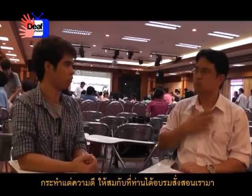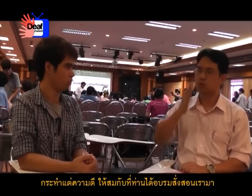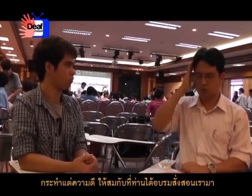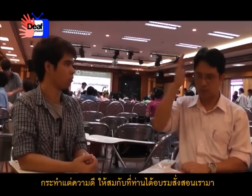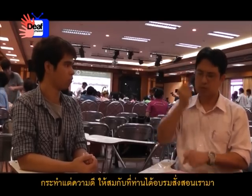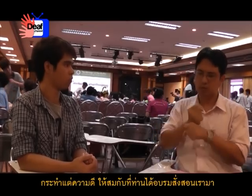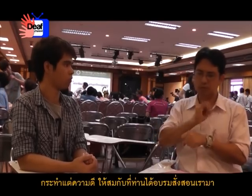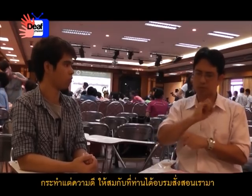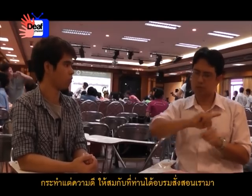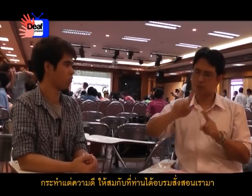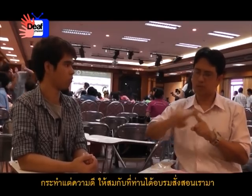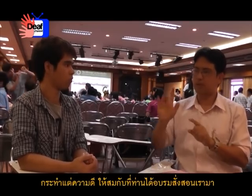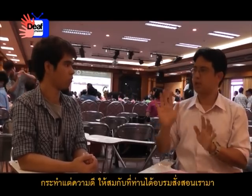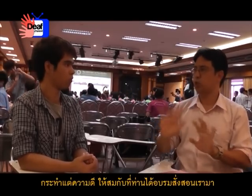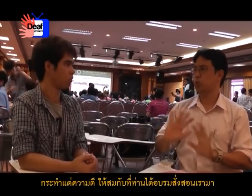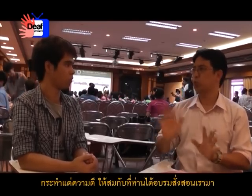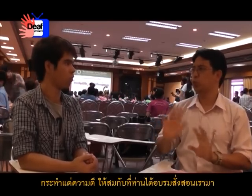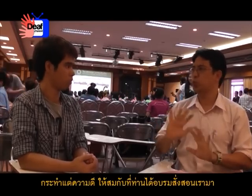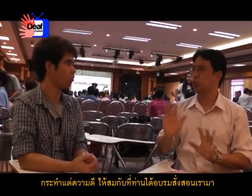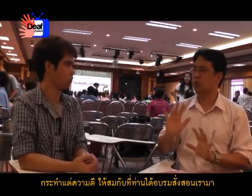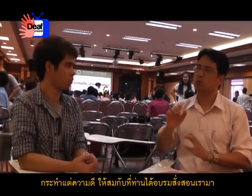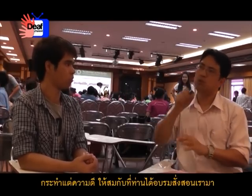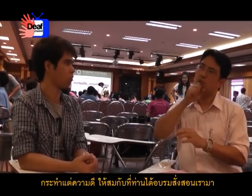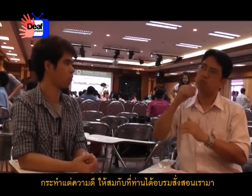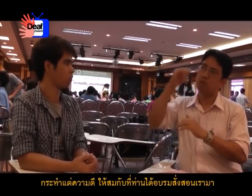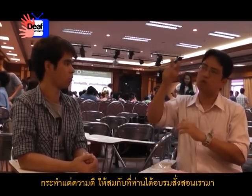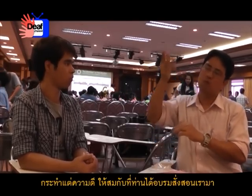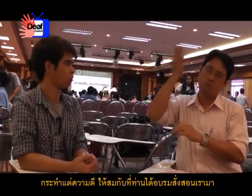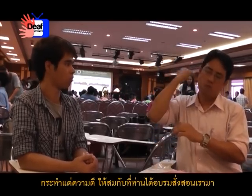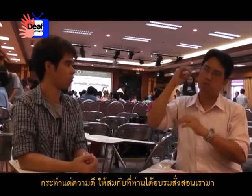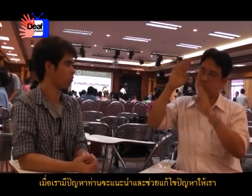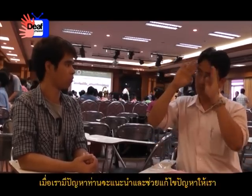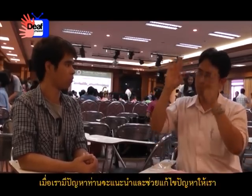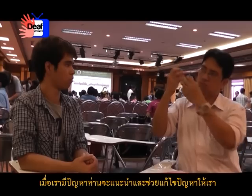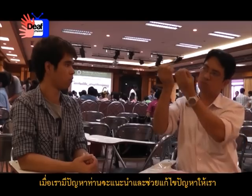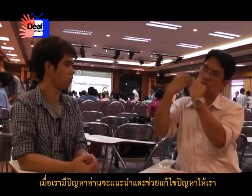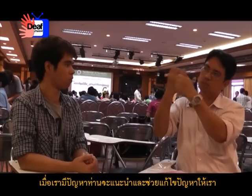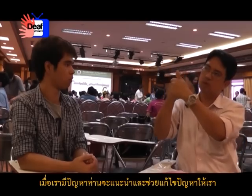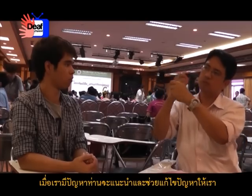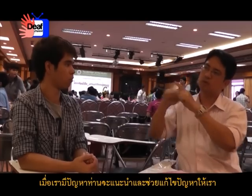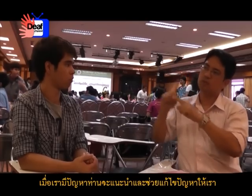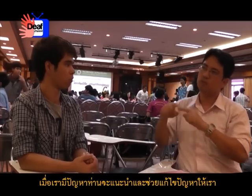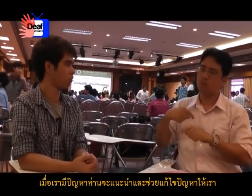ยเหลือแล้วก็อบรมเรามาตลอดเวลาดังนั้นนะครับเราก็จึงควรนำคำสั่งสอนของท่านมาปฏิบัติครับ